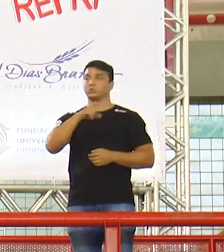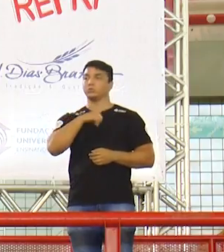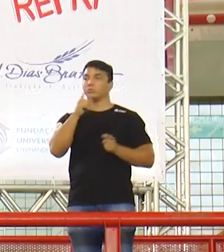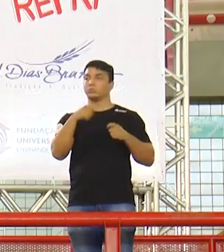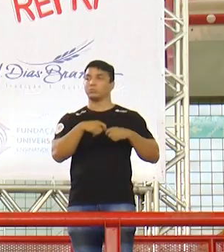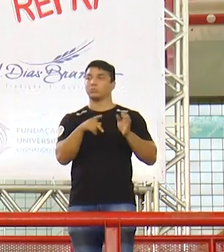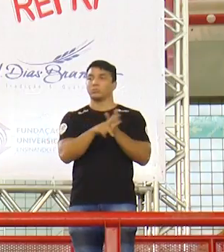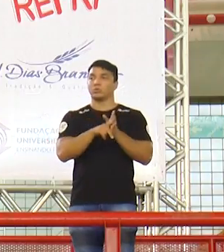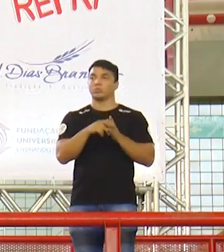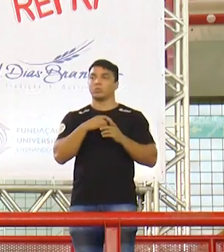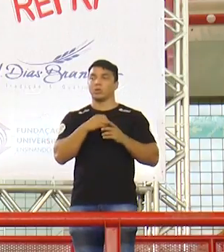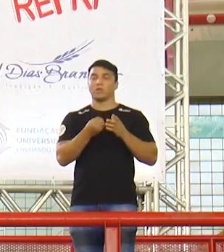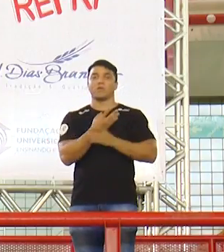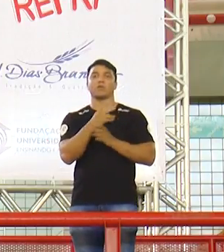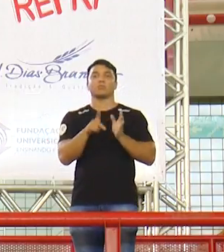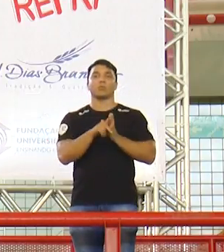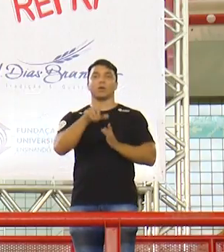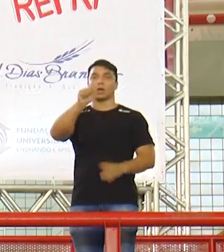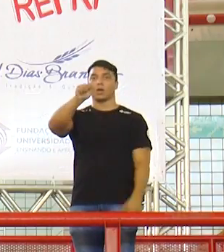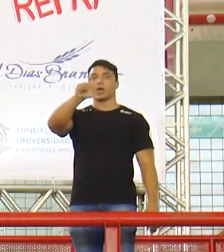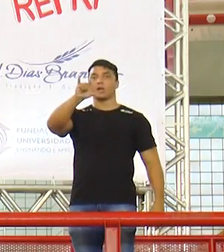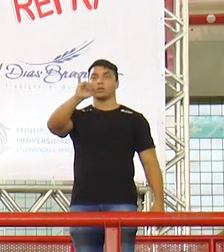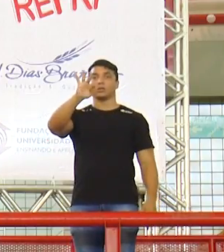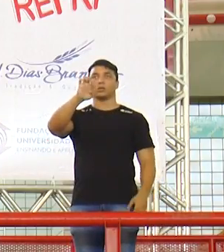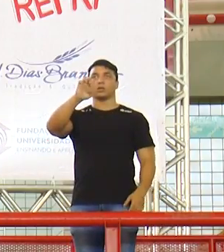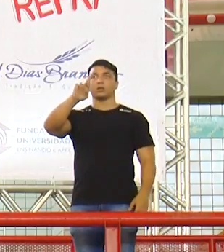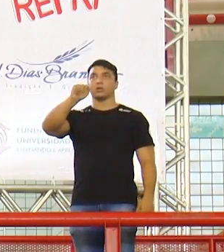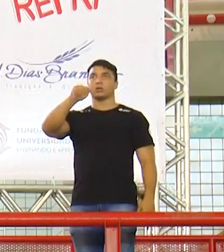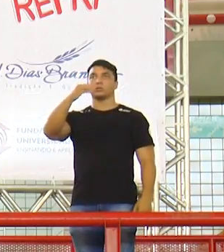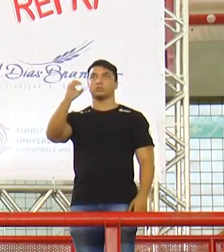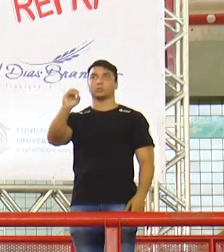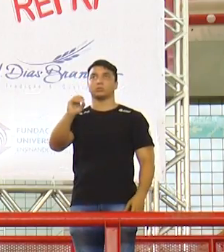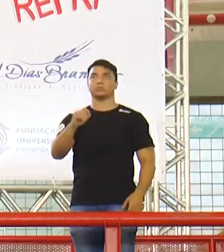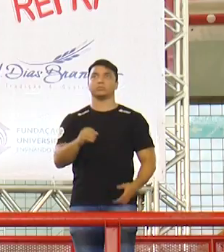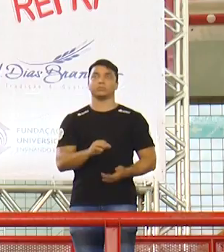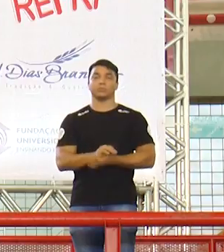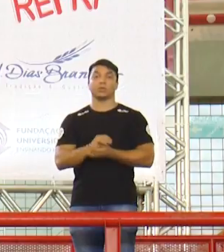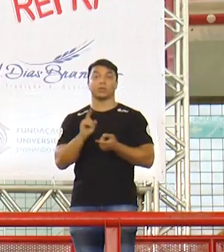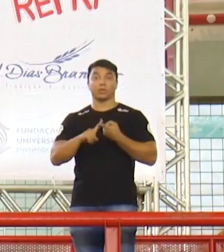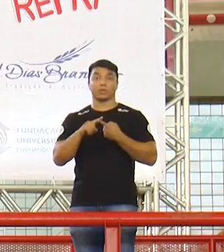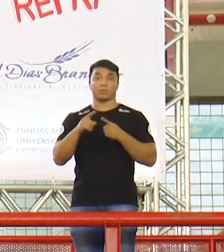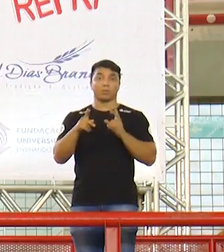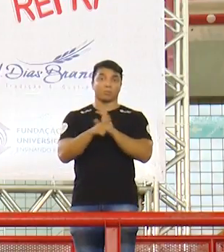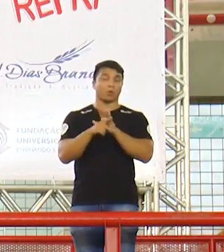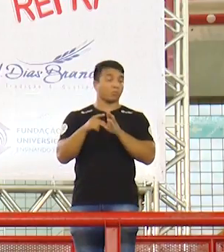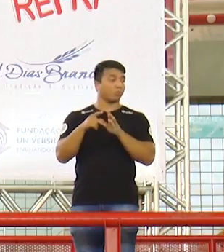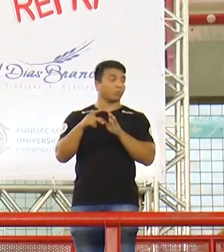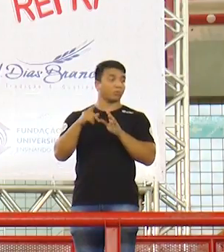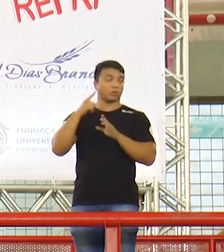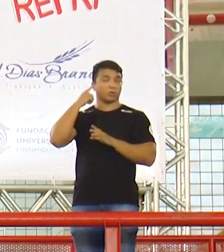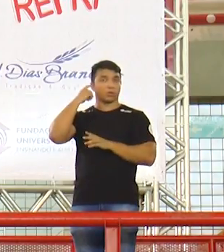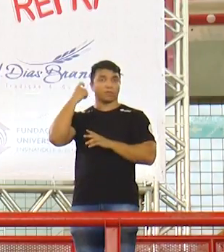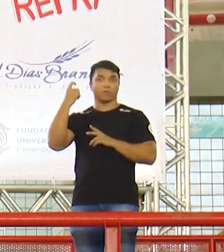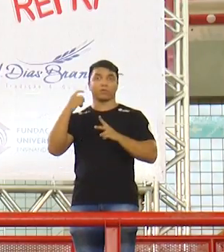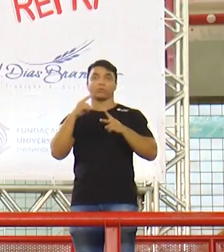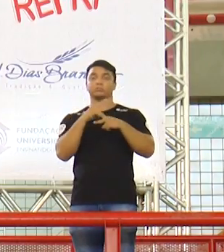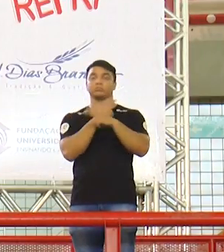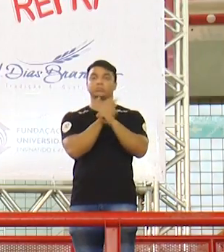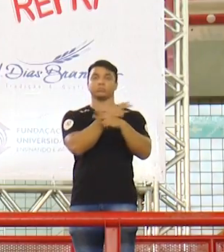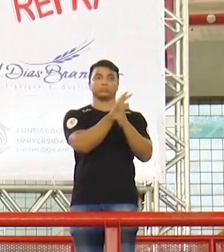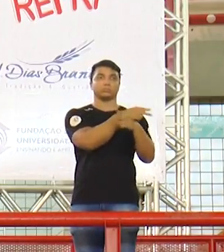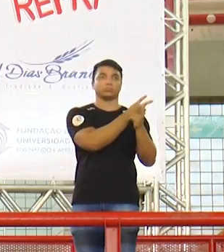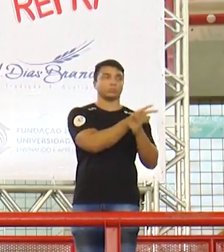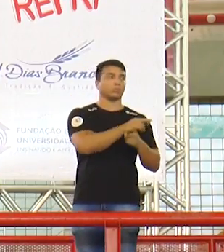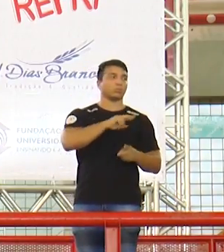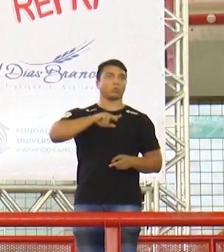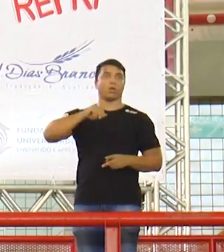um efeito, é a aliteração. Mas isso aí também é o barulho do vento. Não